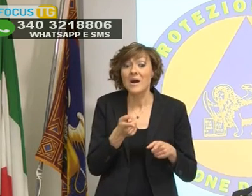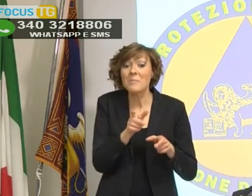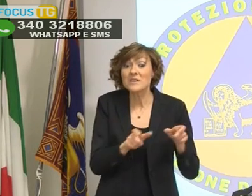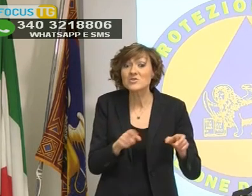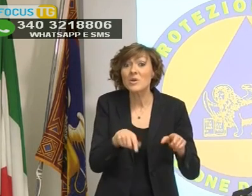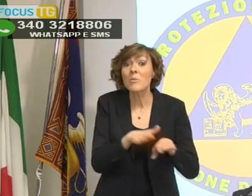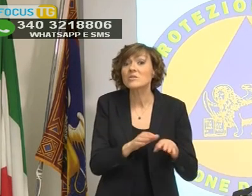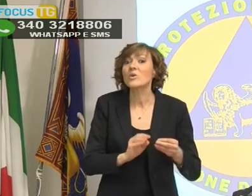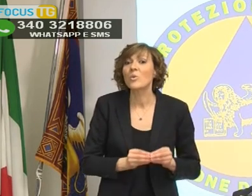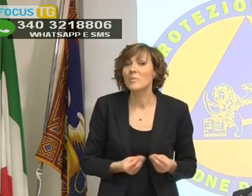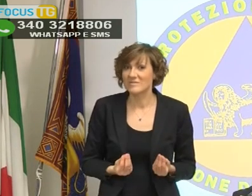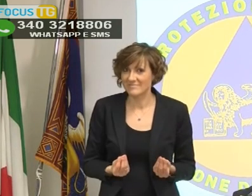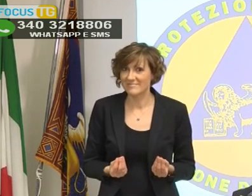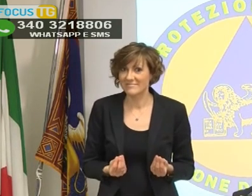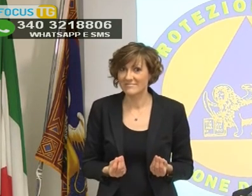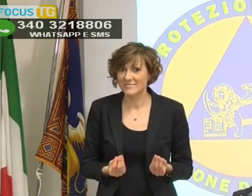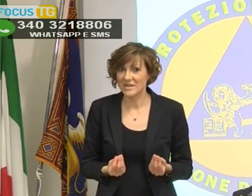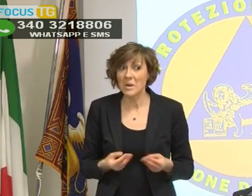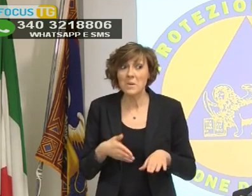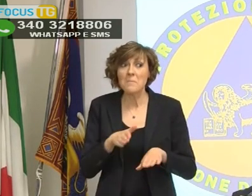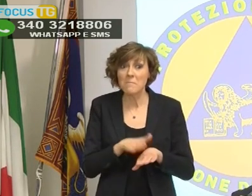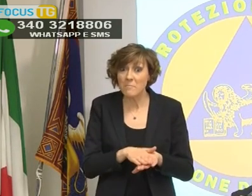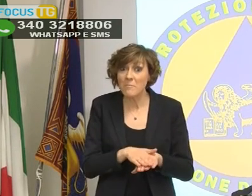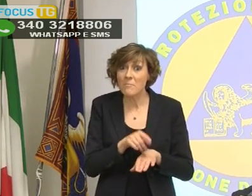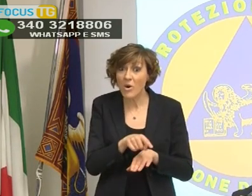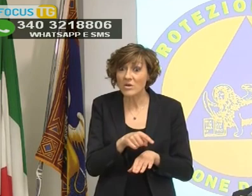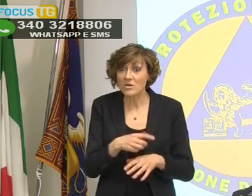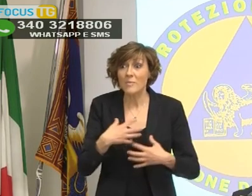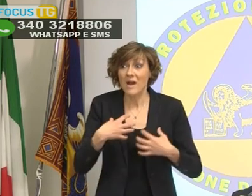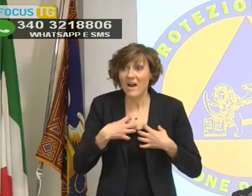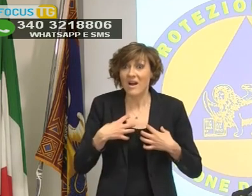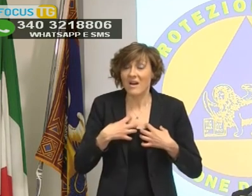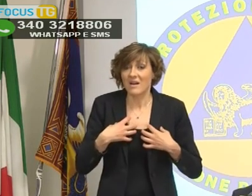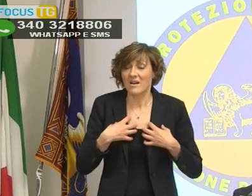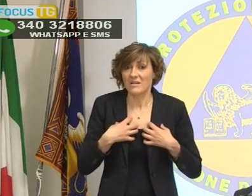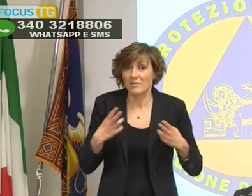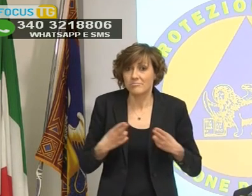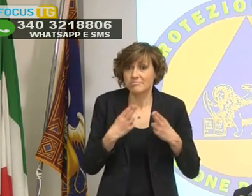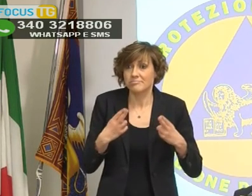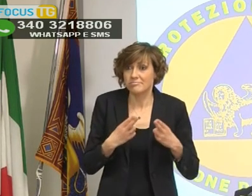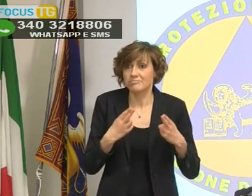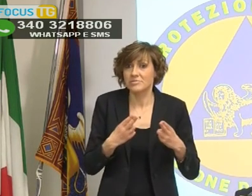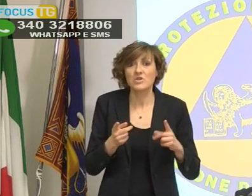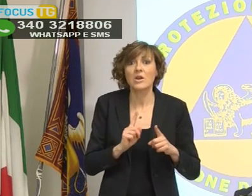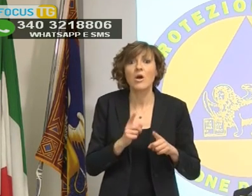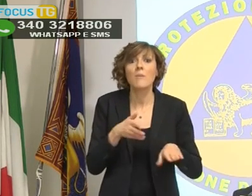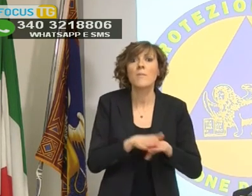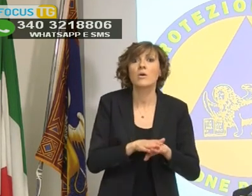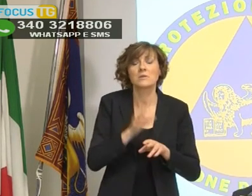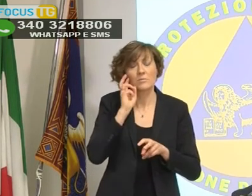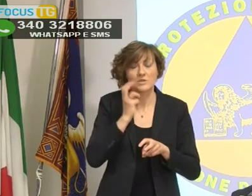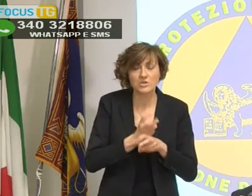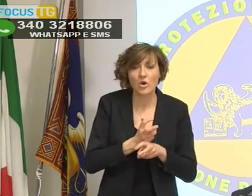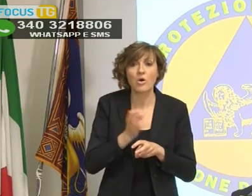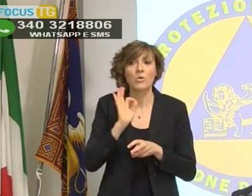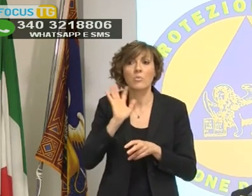questi pazienti? Sono morti cercando l'aria, l'ossigeno, non sono morti nel sonno come è accaduto